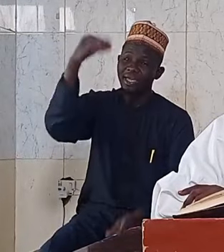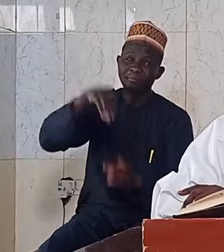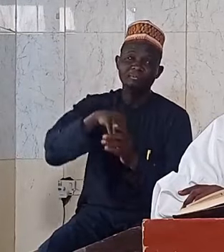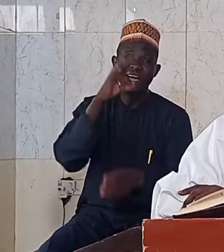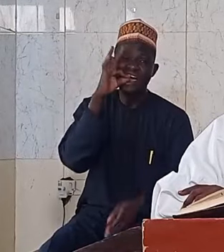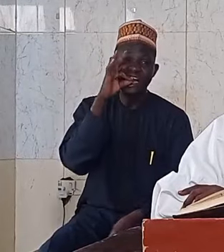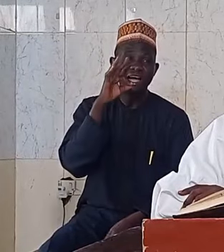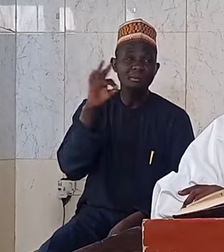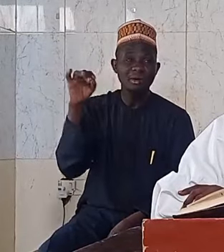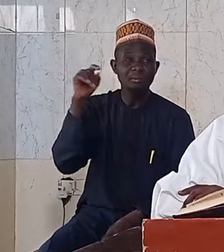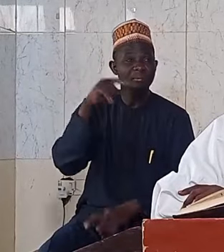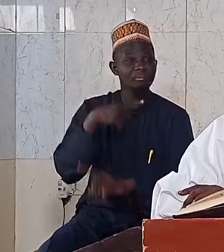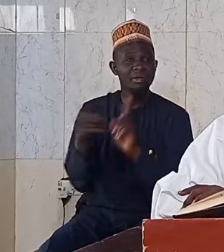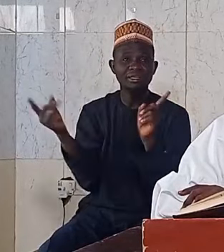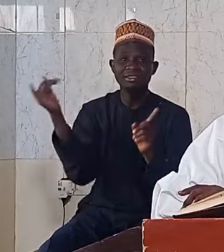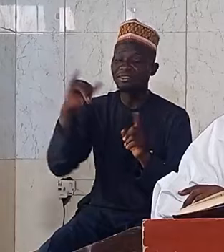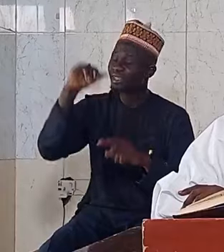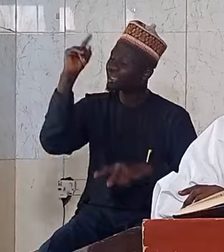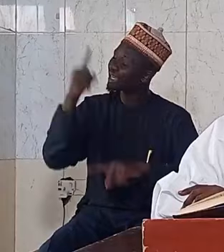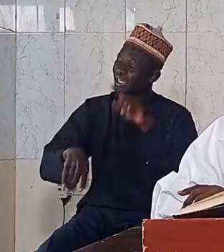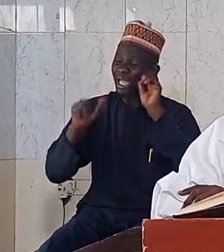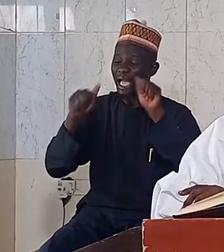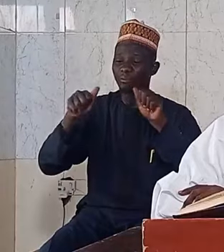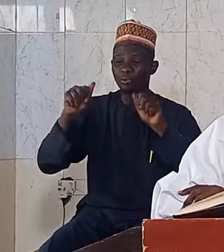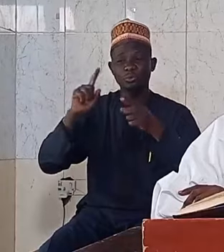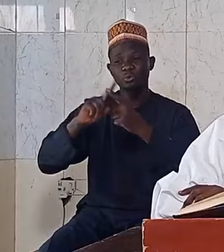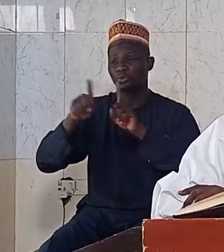manzo Allah sallallahu alaihi wasallam da